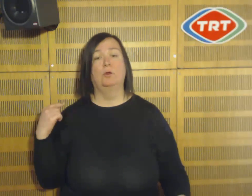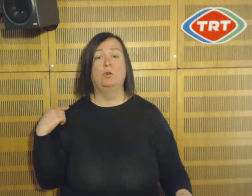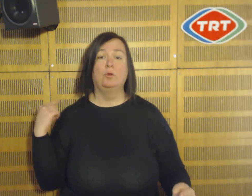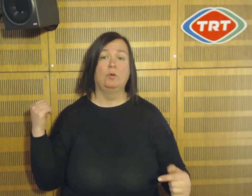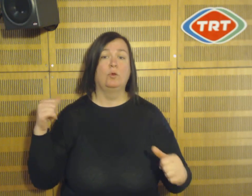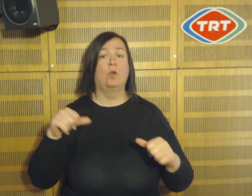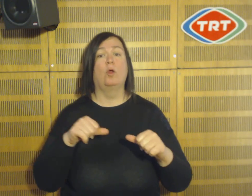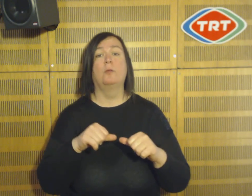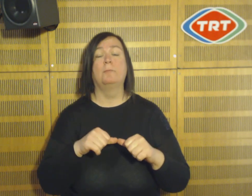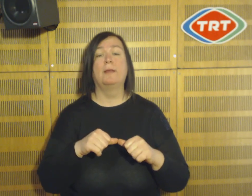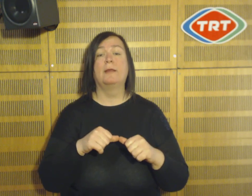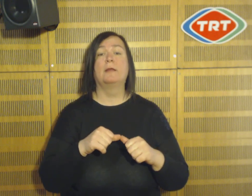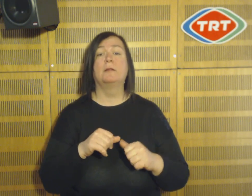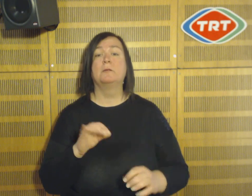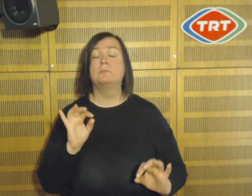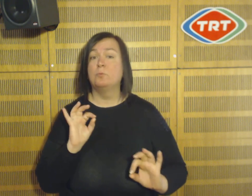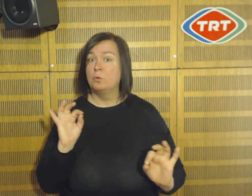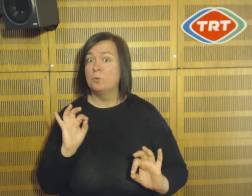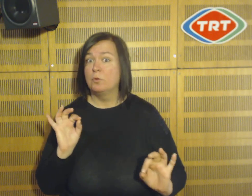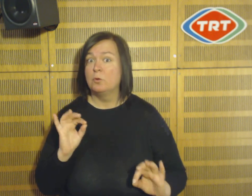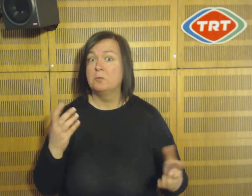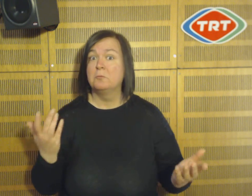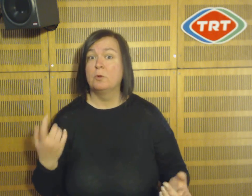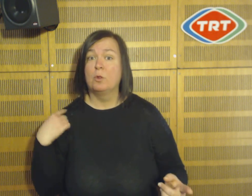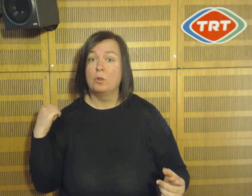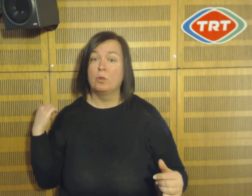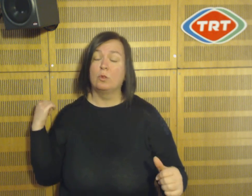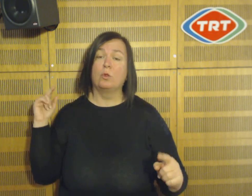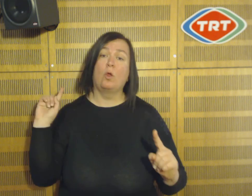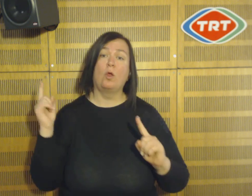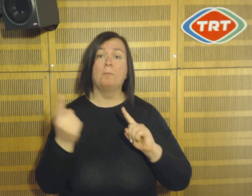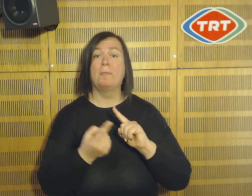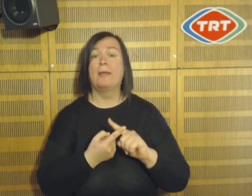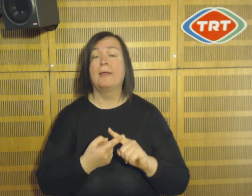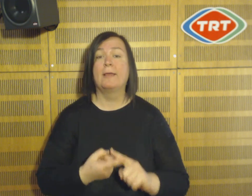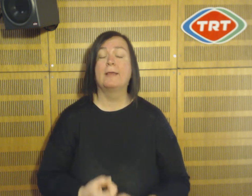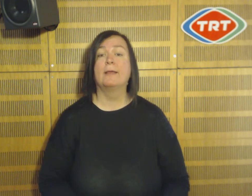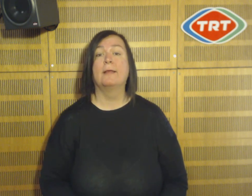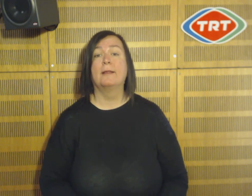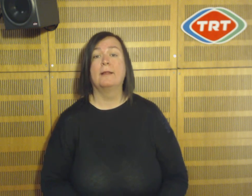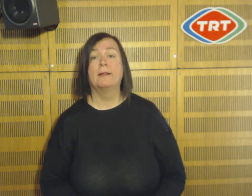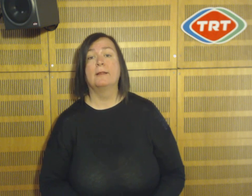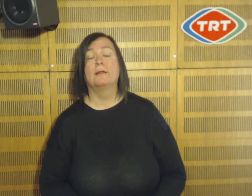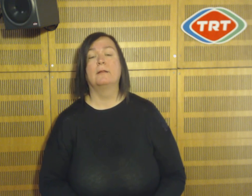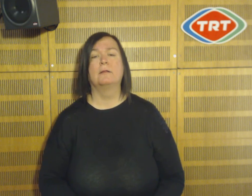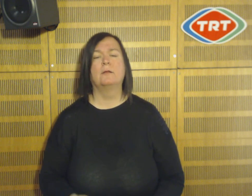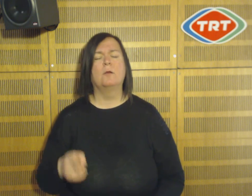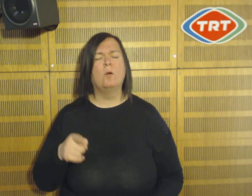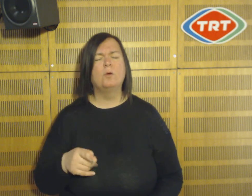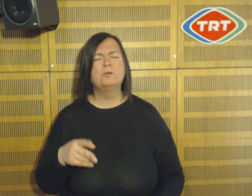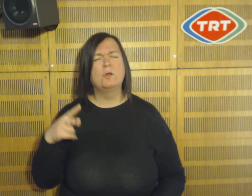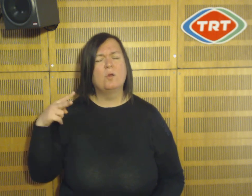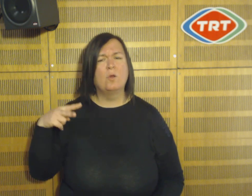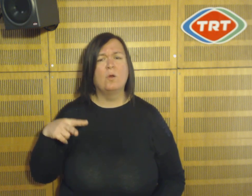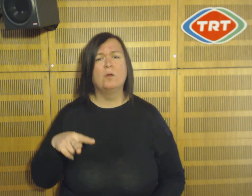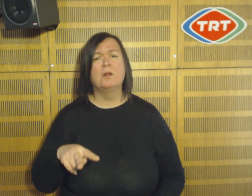dönmek mümkün mü artık dönmek onca yollardan